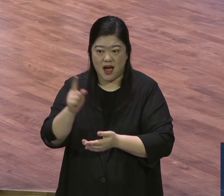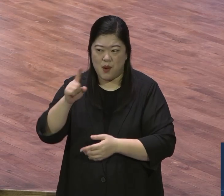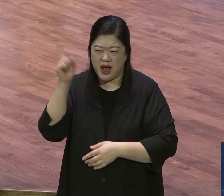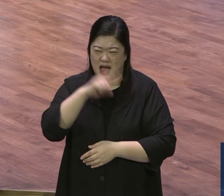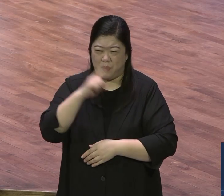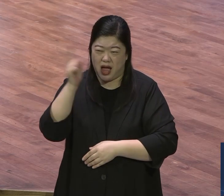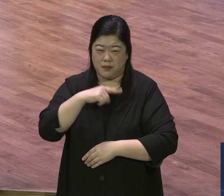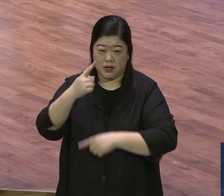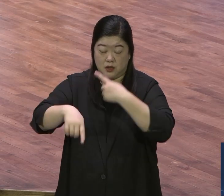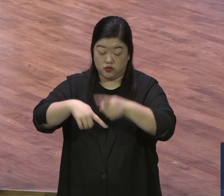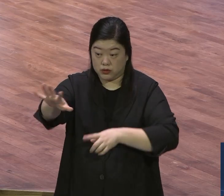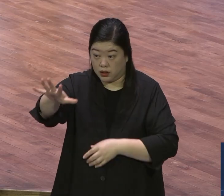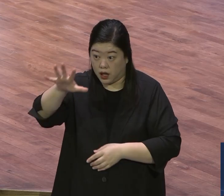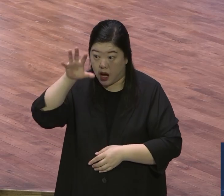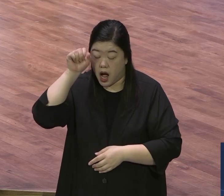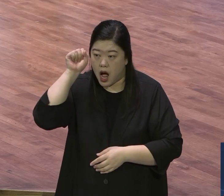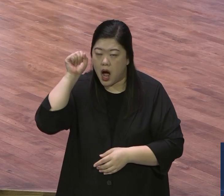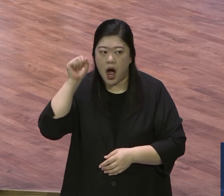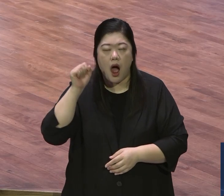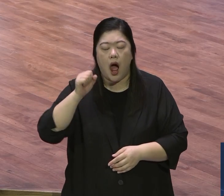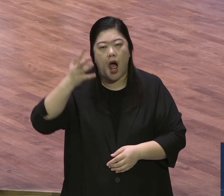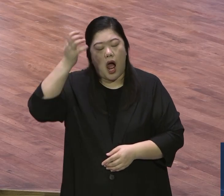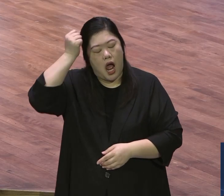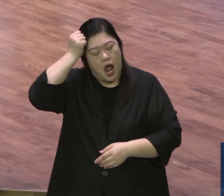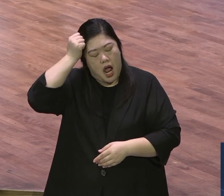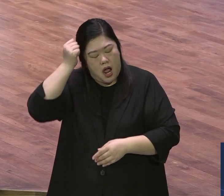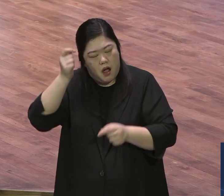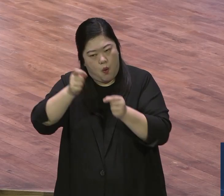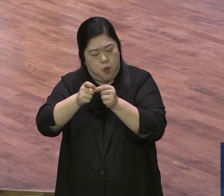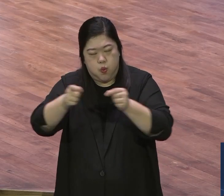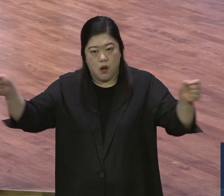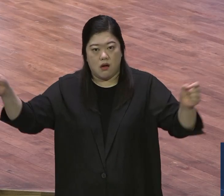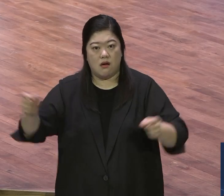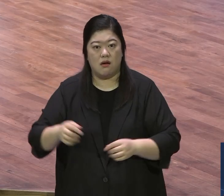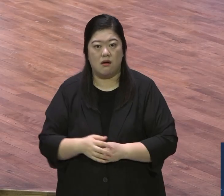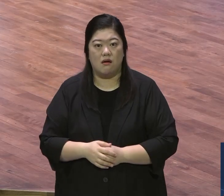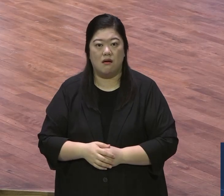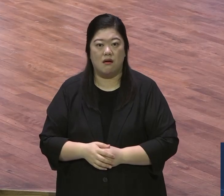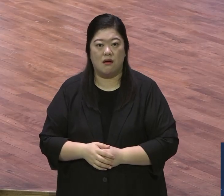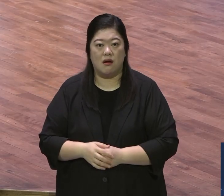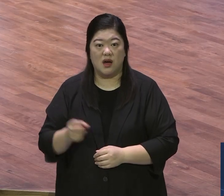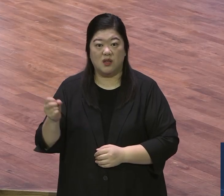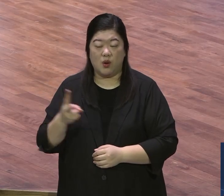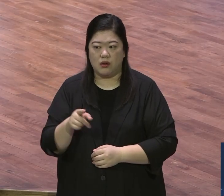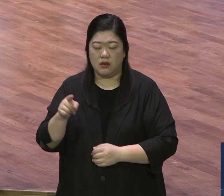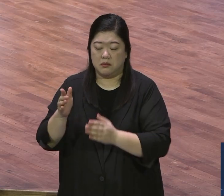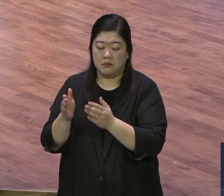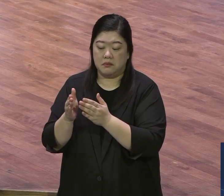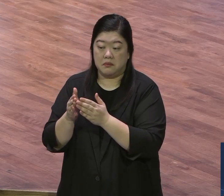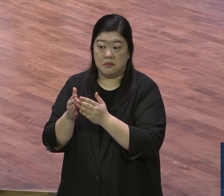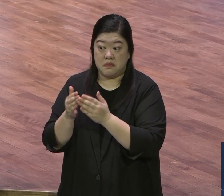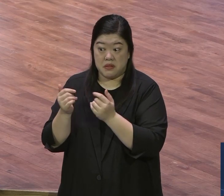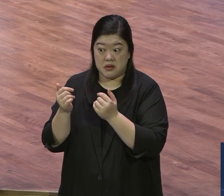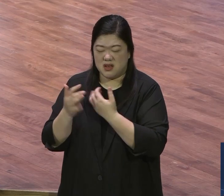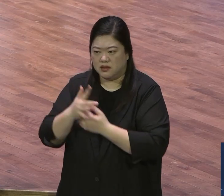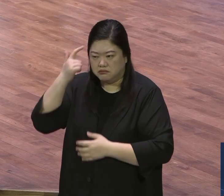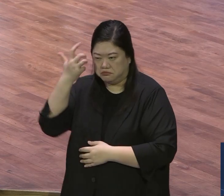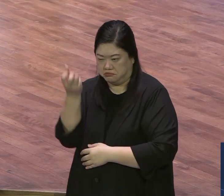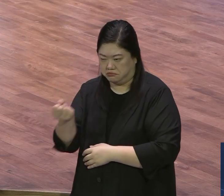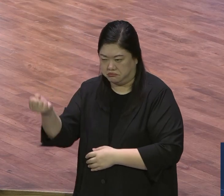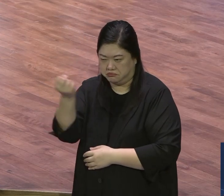받은 은혜는 다 그 주간에 다 잊어버리는데 내게 말한 말 된 거 내가 습하게 한 거 나 상처 준 거 안 잊어버려요 평생